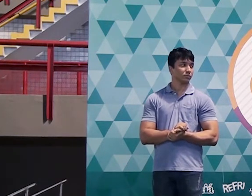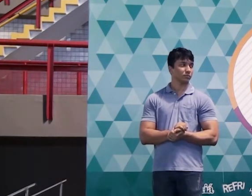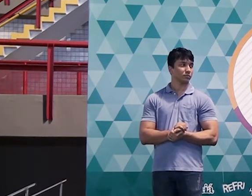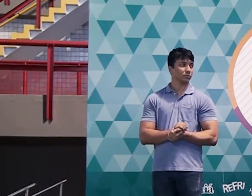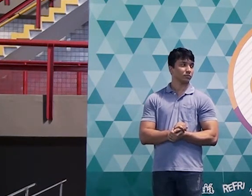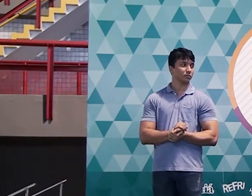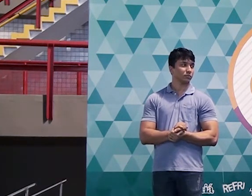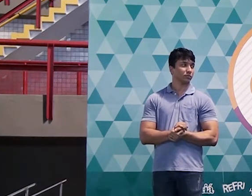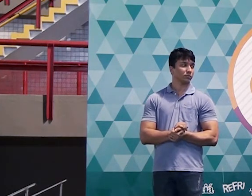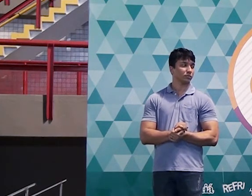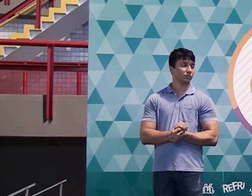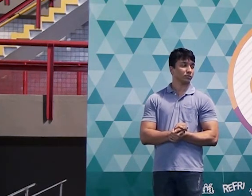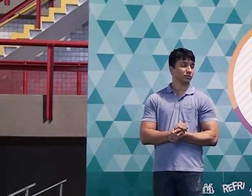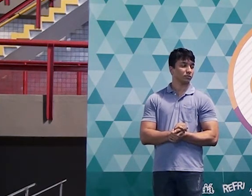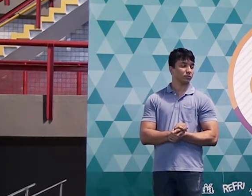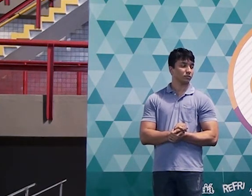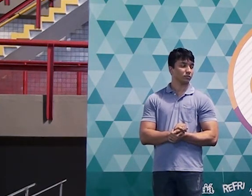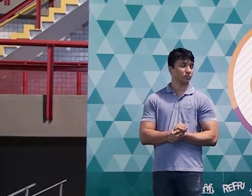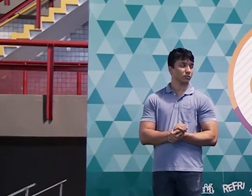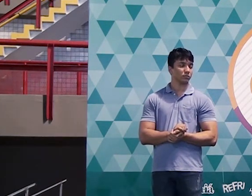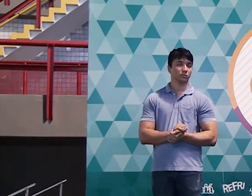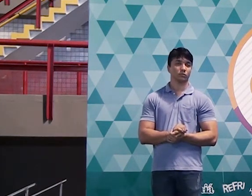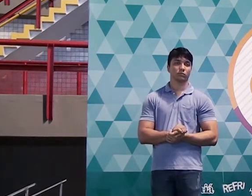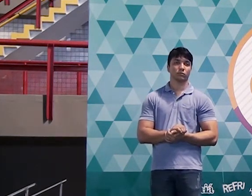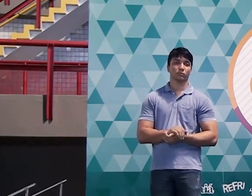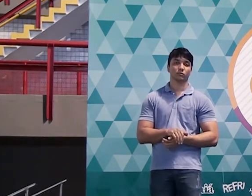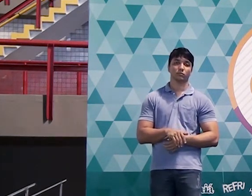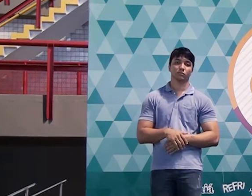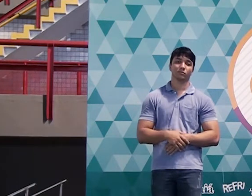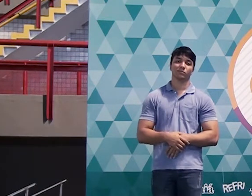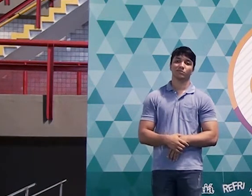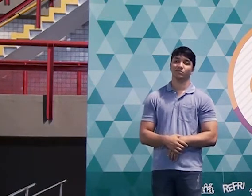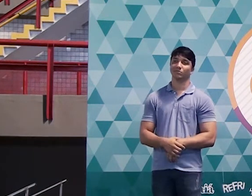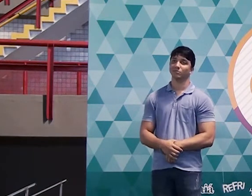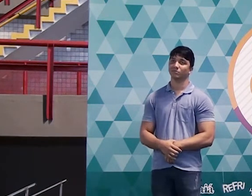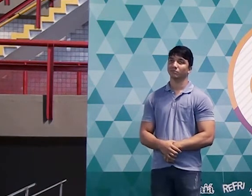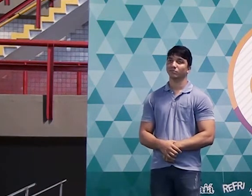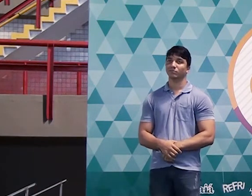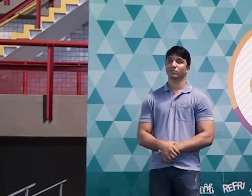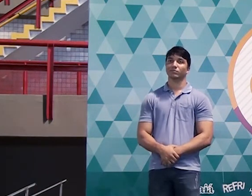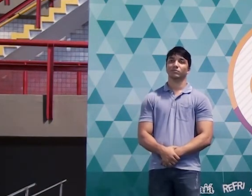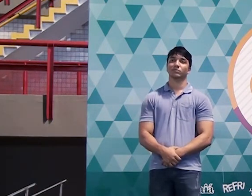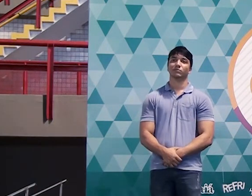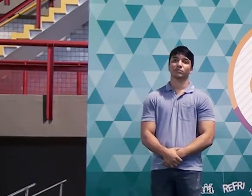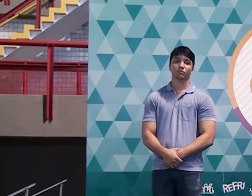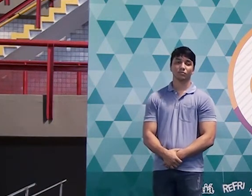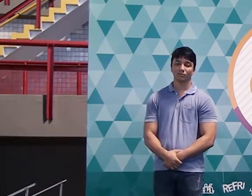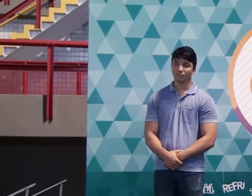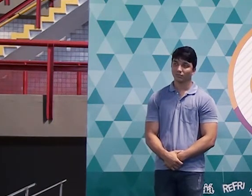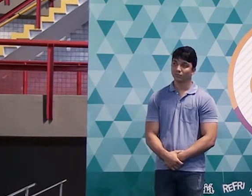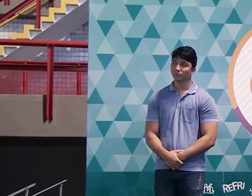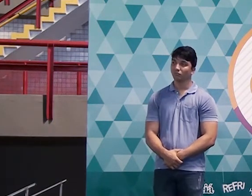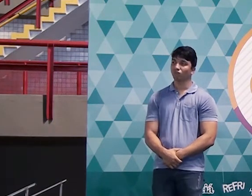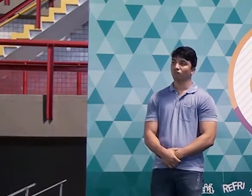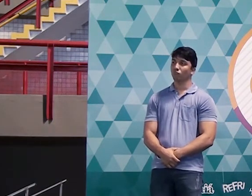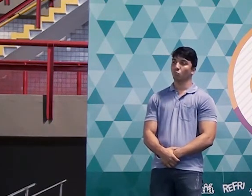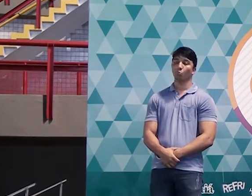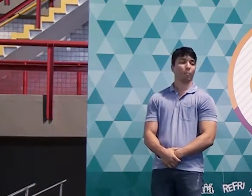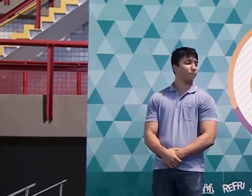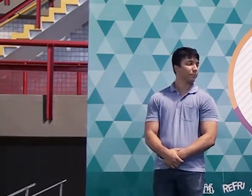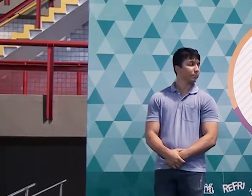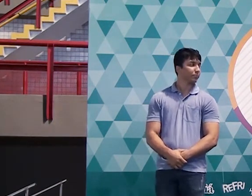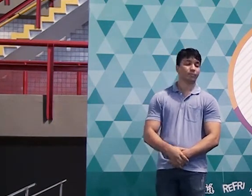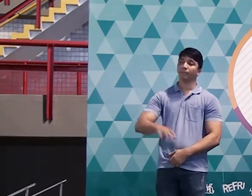Tá aqui, ó. Peraí, que eu achei e desachei. Eu tinha separado, mas deixa de arrumação. Tá aqui, meu